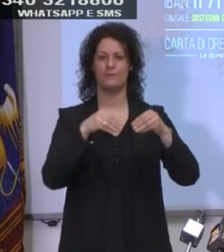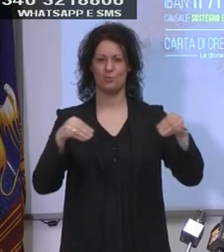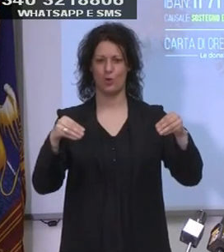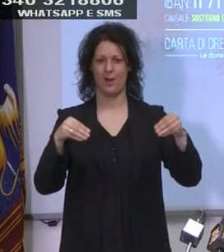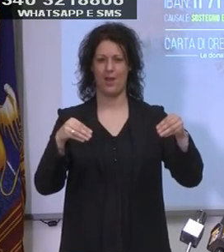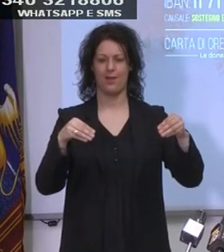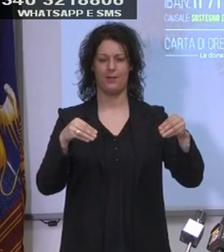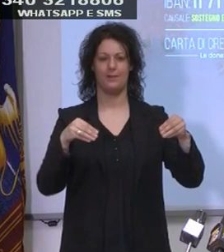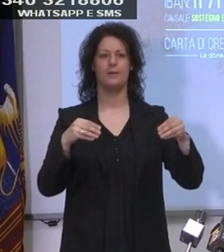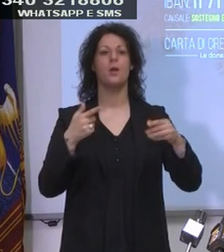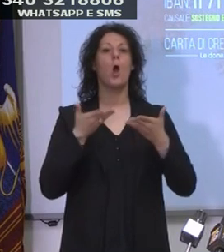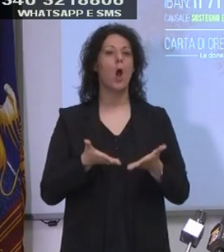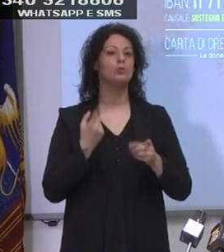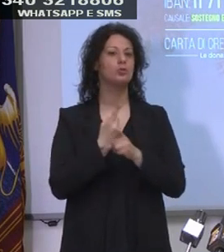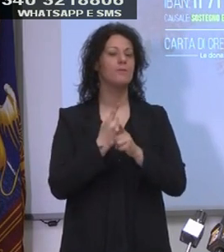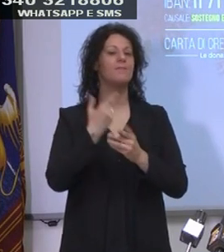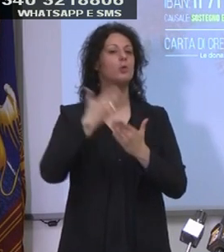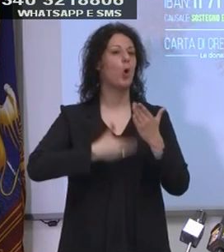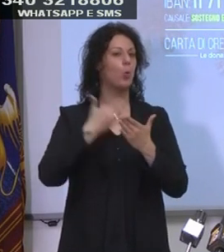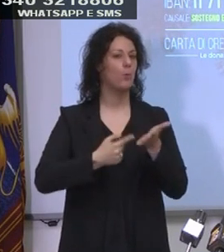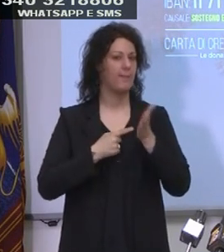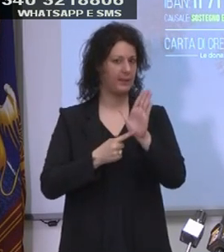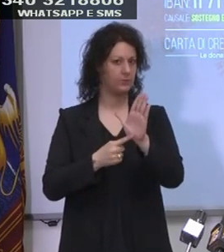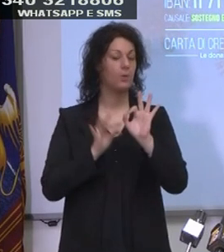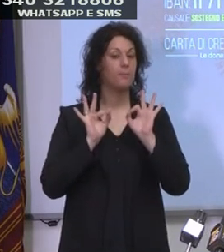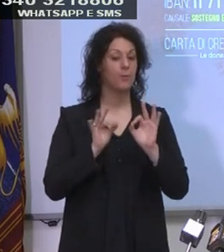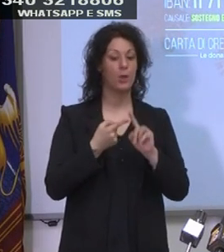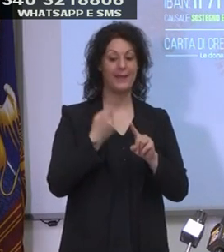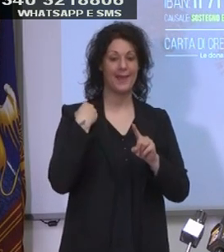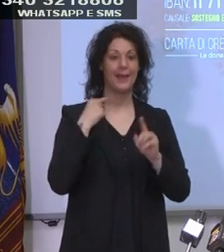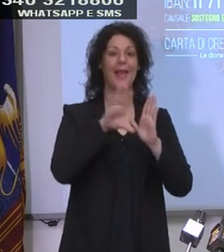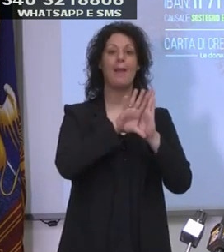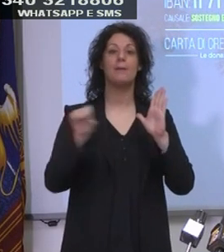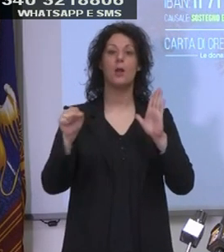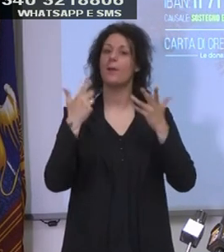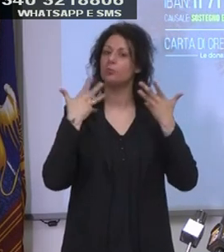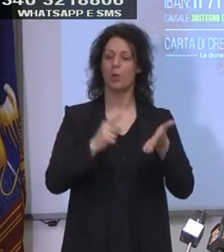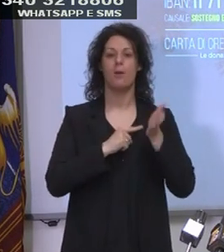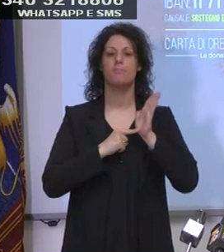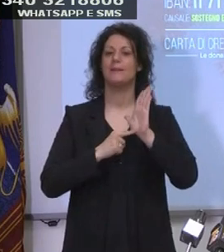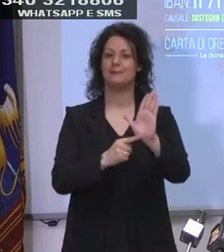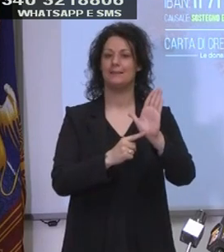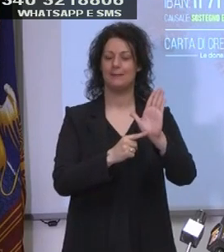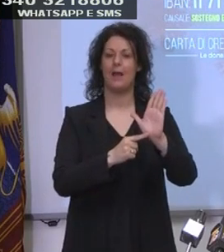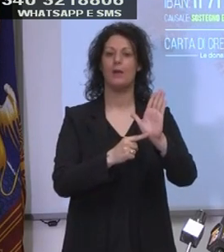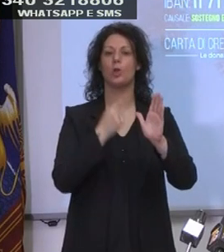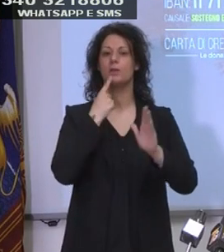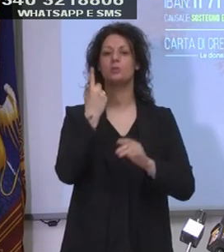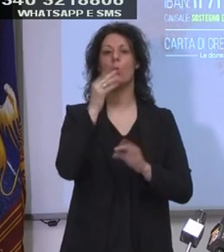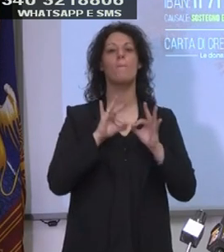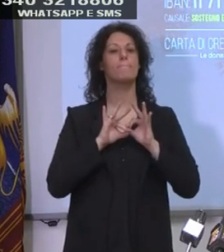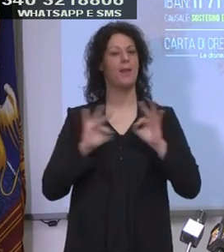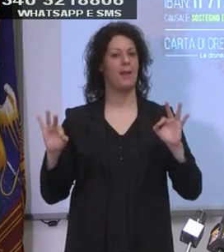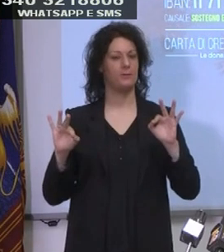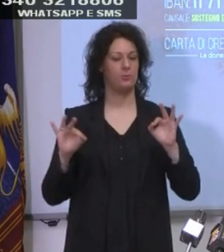oggi il documento. L'Emilia Romagna ieri l'ha presentato e parla di un metro, quindi è sulla linea della Regione Veneto. Le domande sono